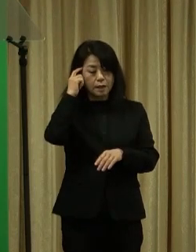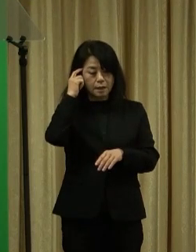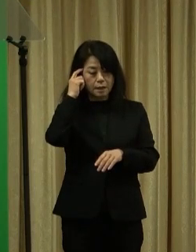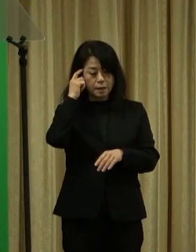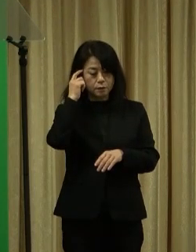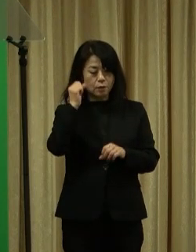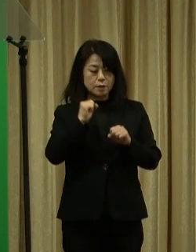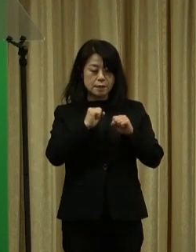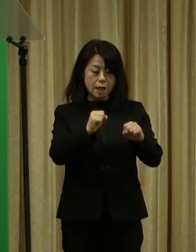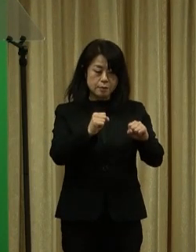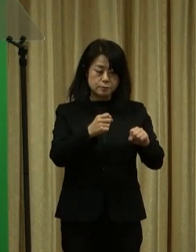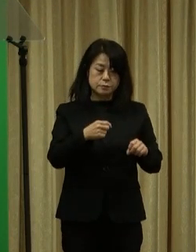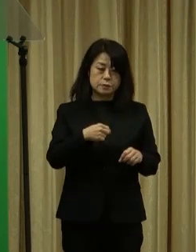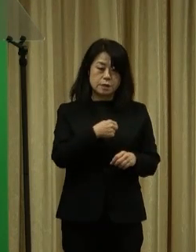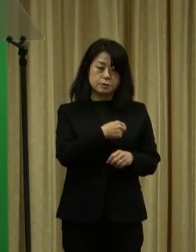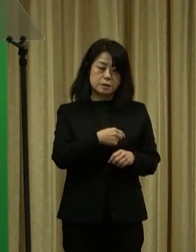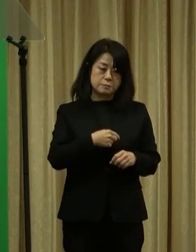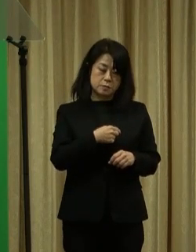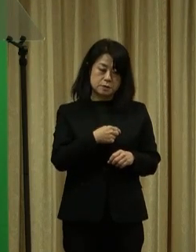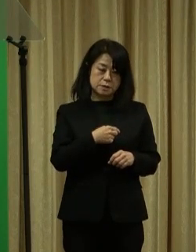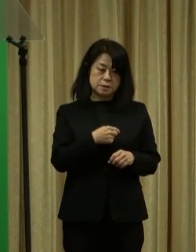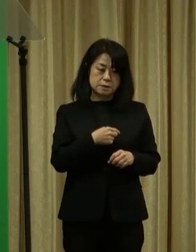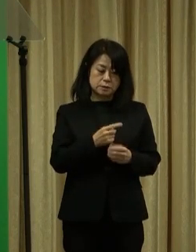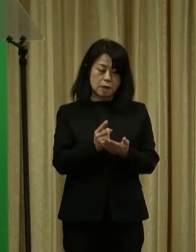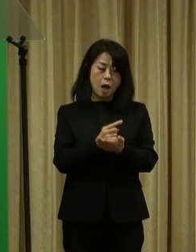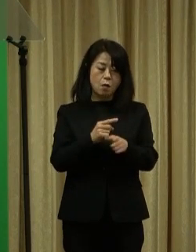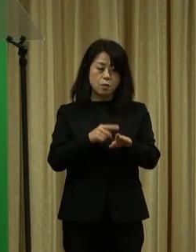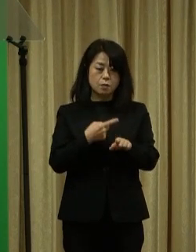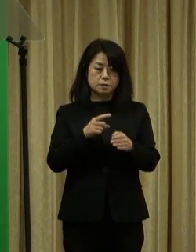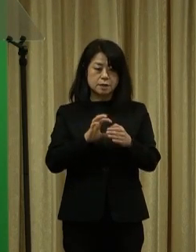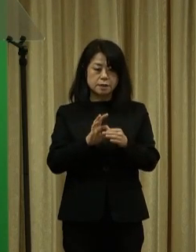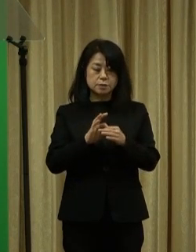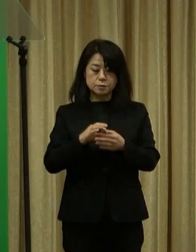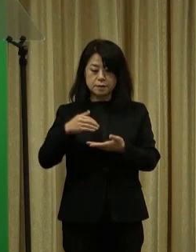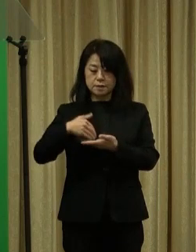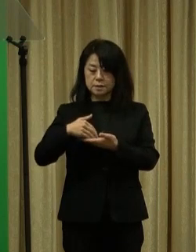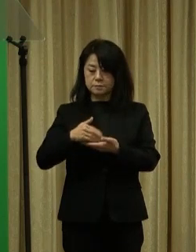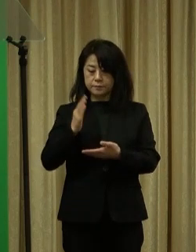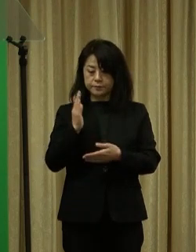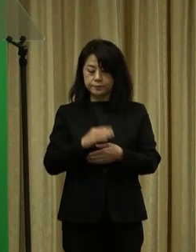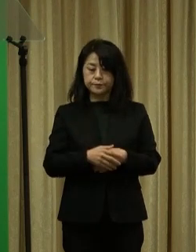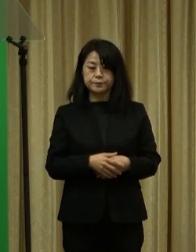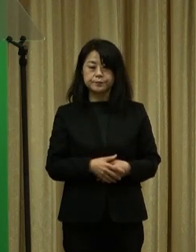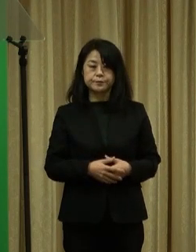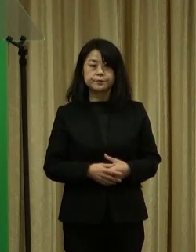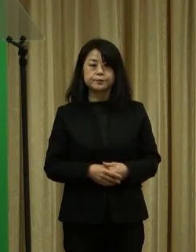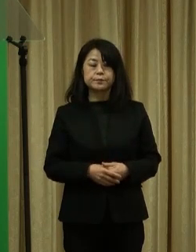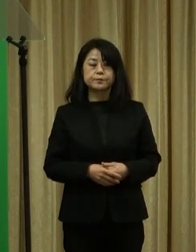みといいますか、そこの辺の方向性についてお伺いできるかと思います。